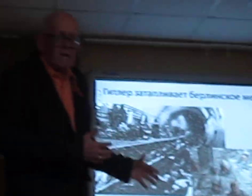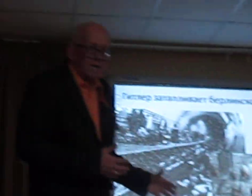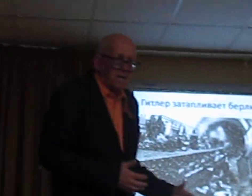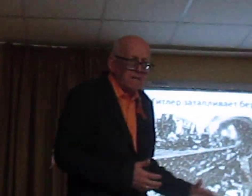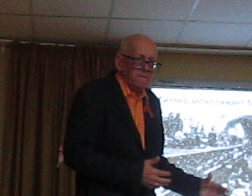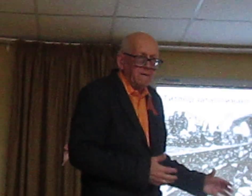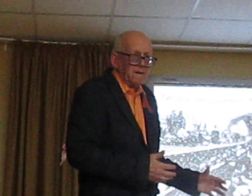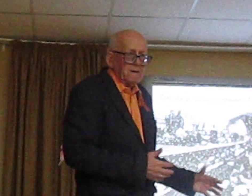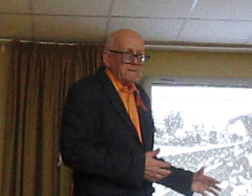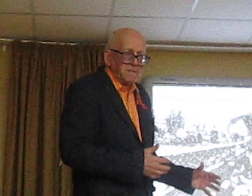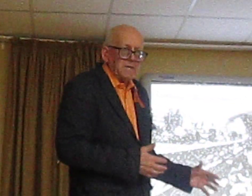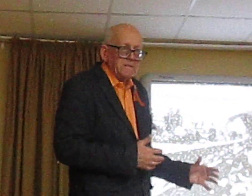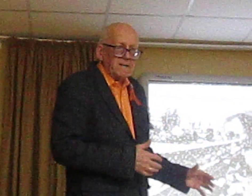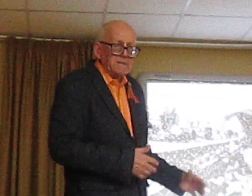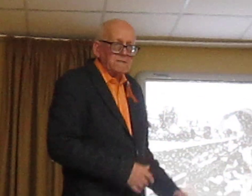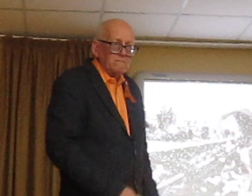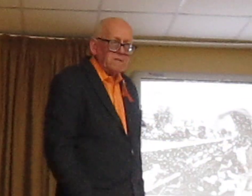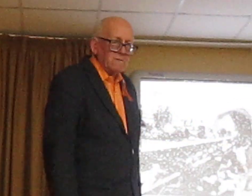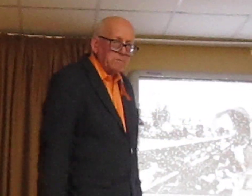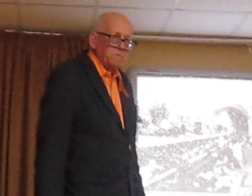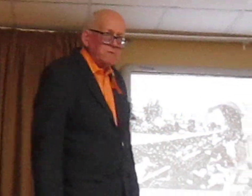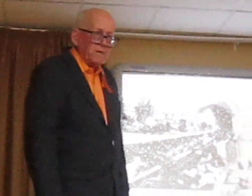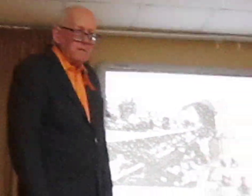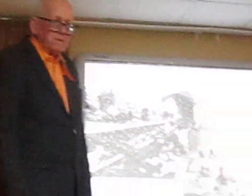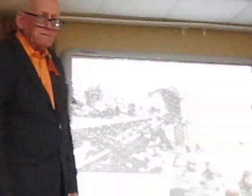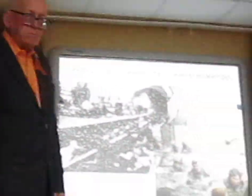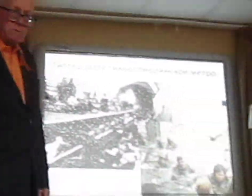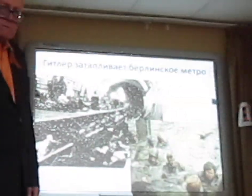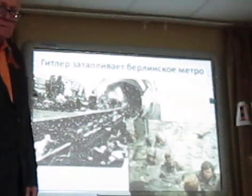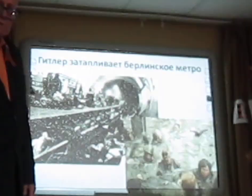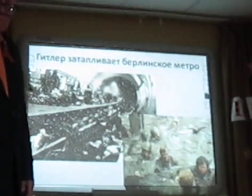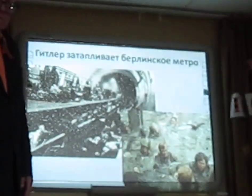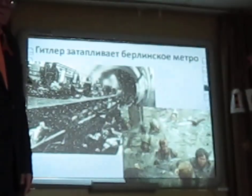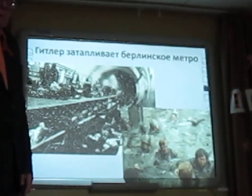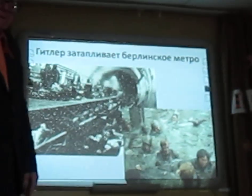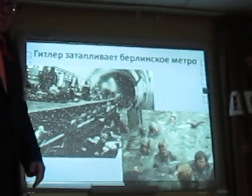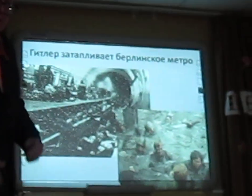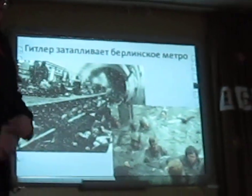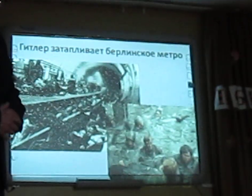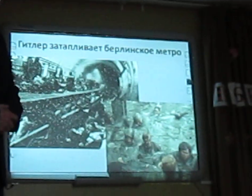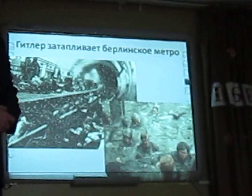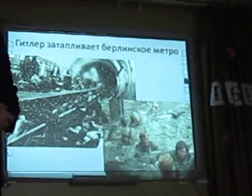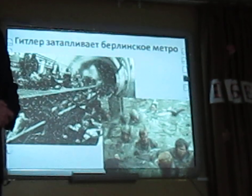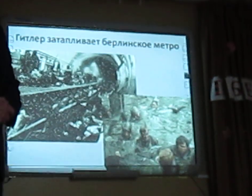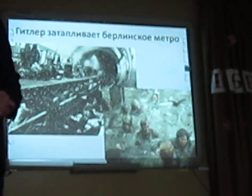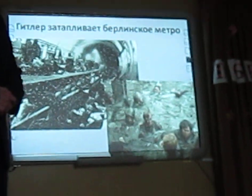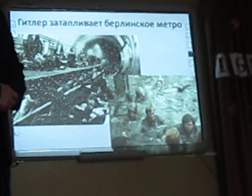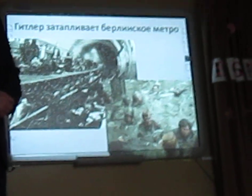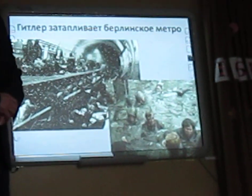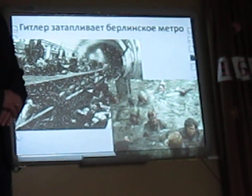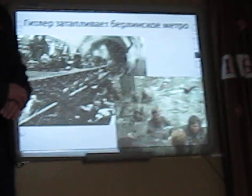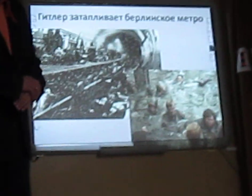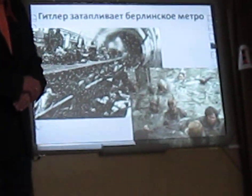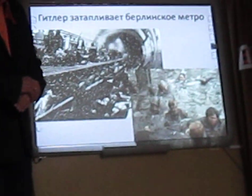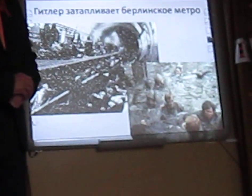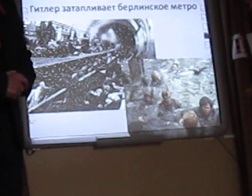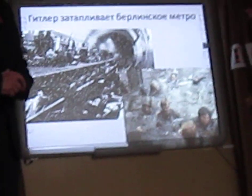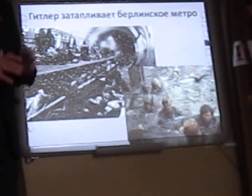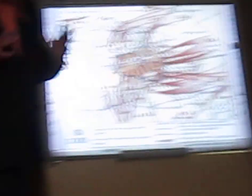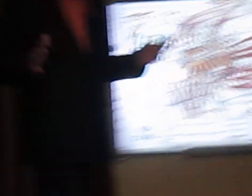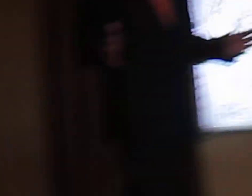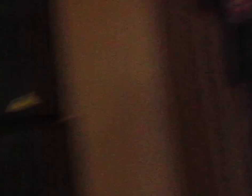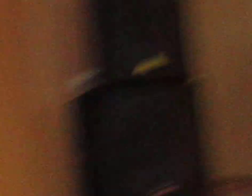как-то помогали. Интересная картина была, в общем-то. Ну, в общем, спасли, конечно, часть людей, а вот какая-то часть